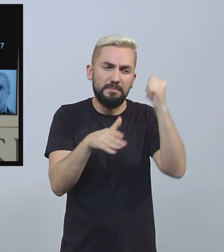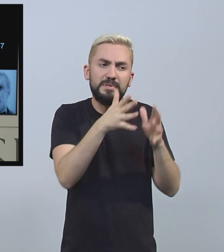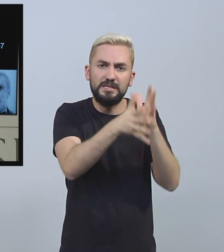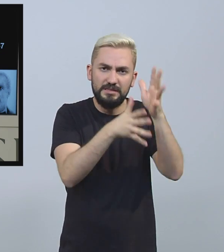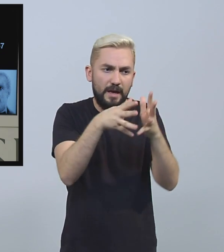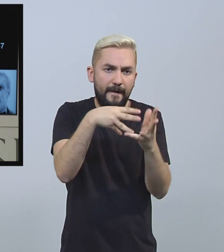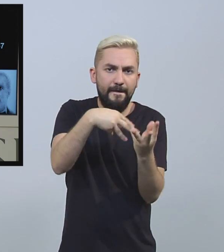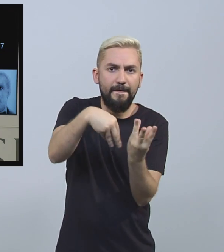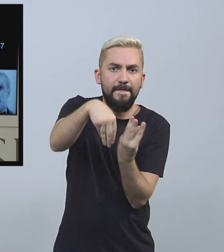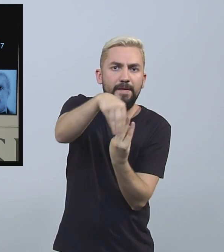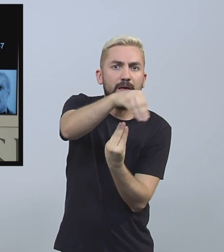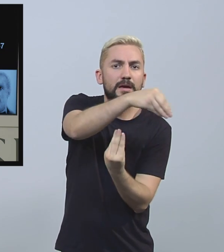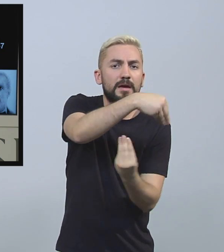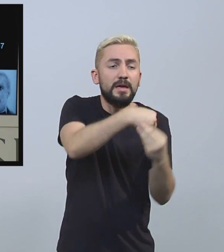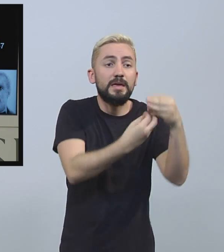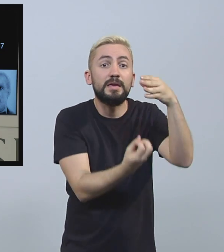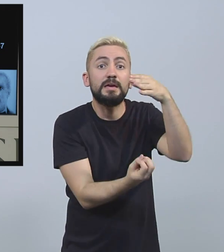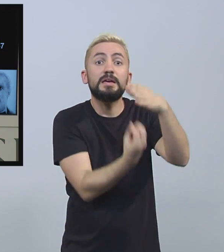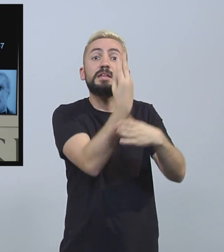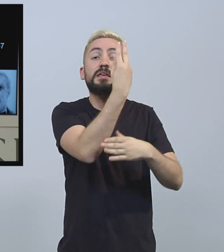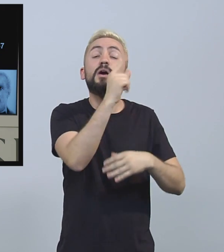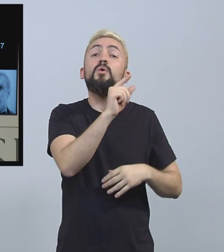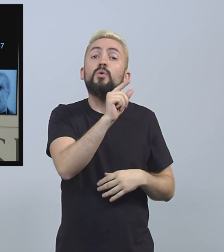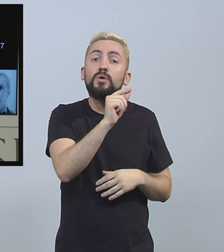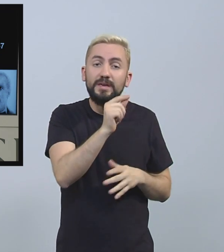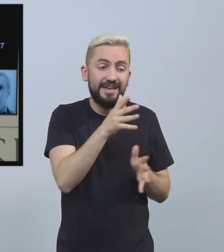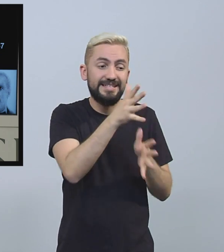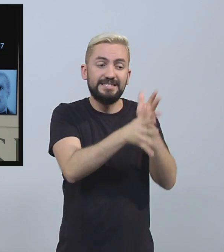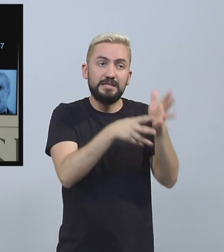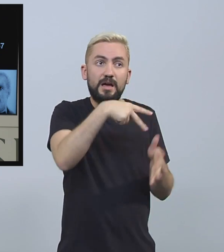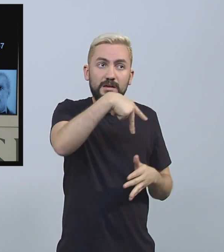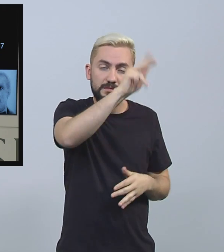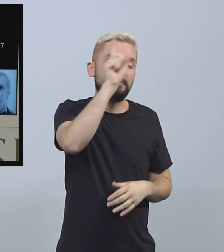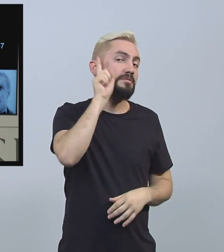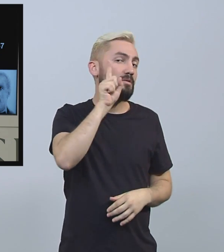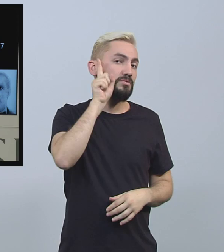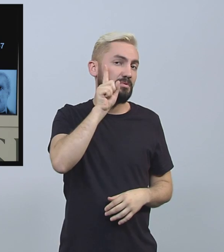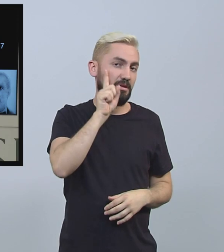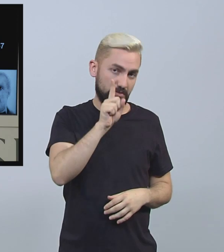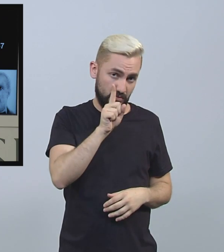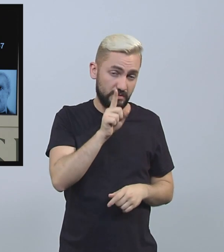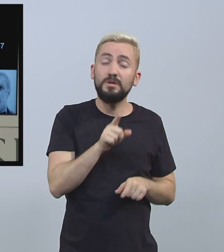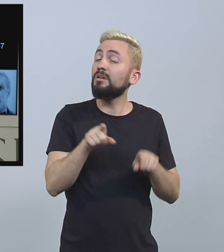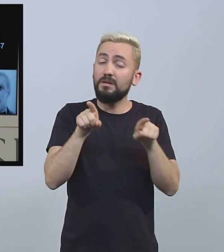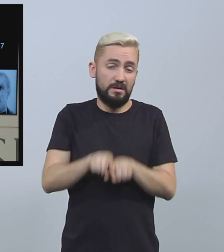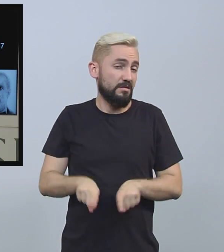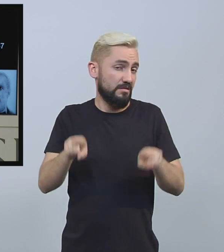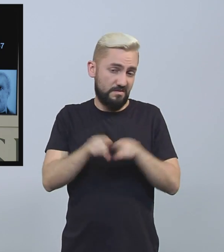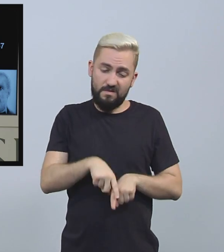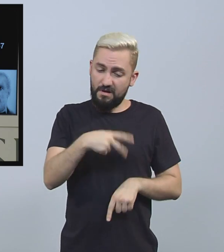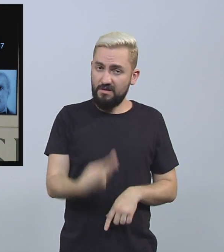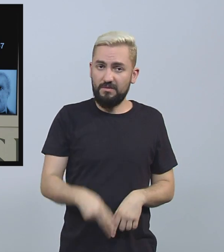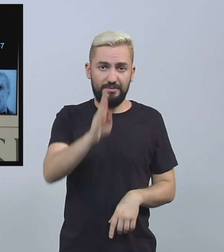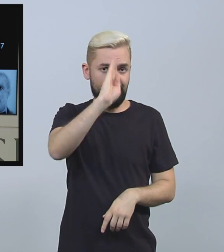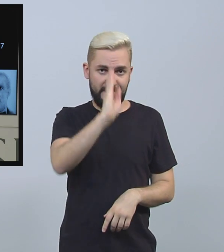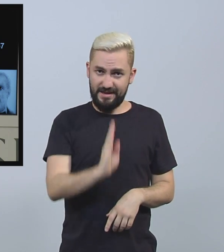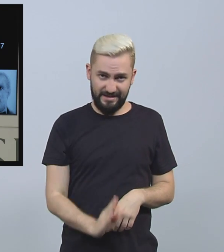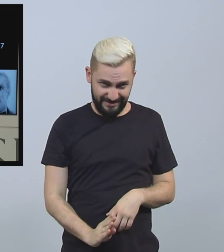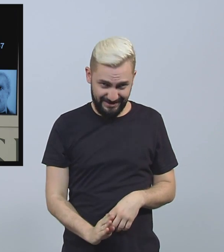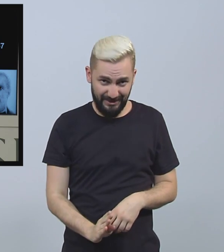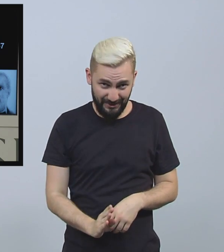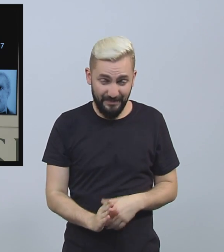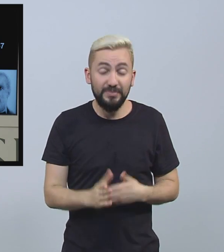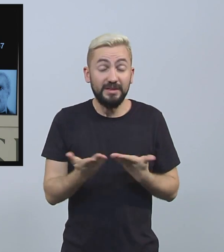surge a língua de sinais americana. E o mesmo aconteceu aqui no Brasil. E é por